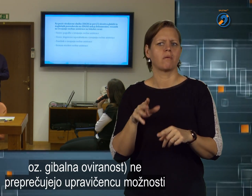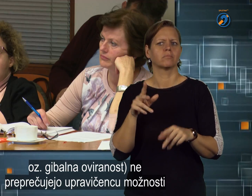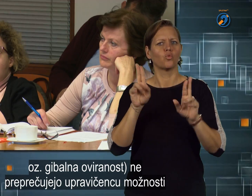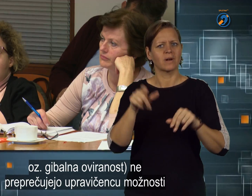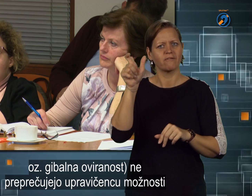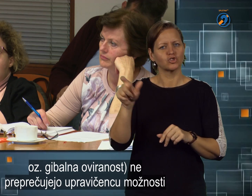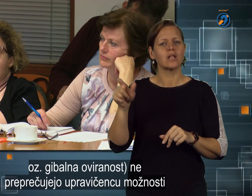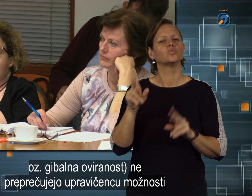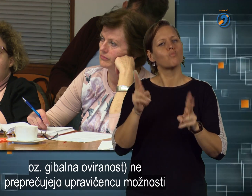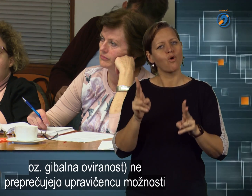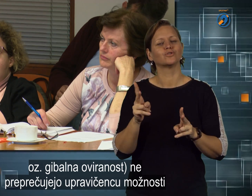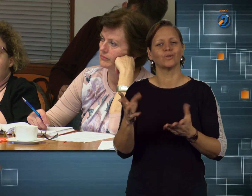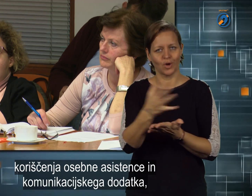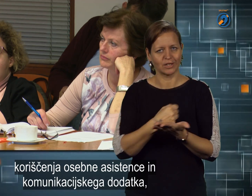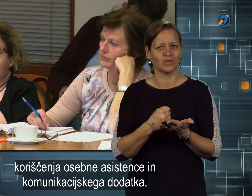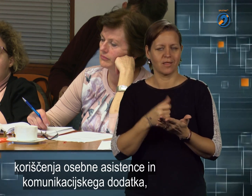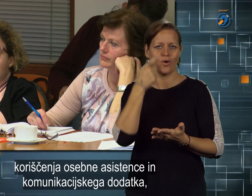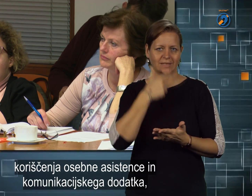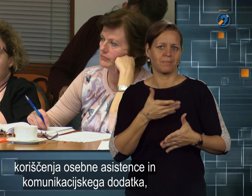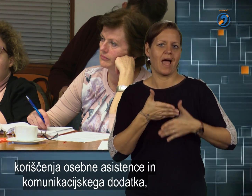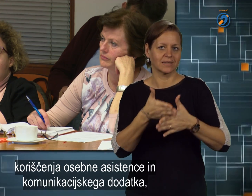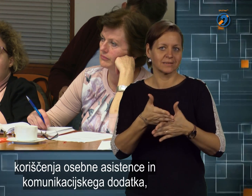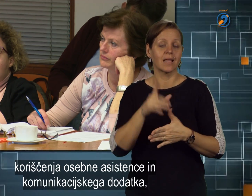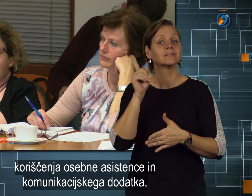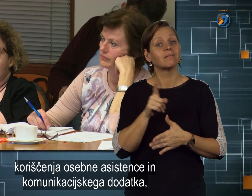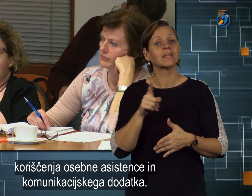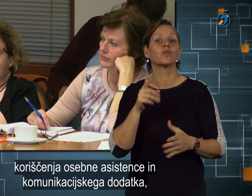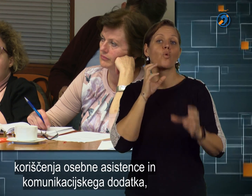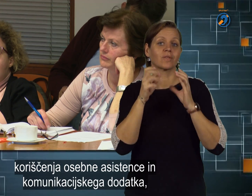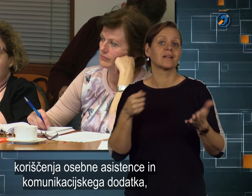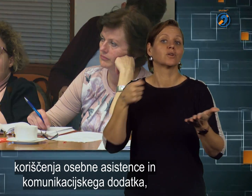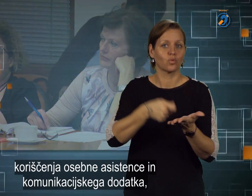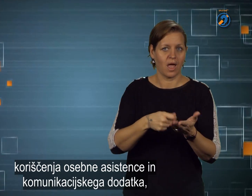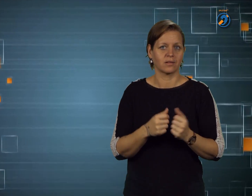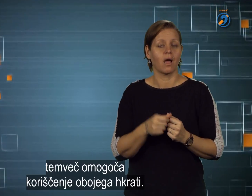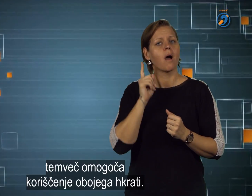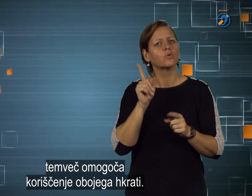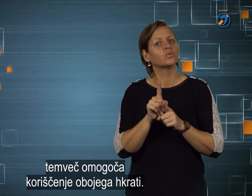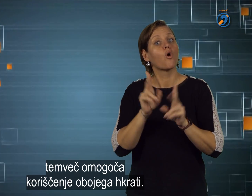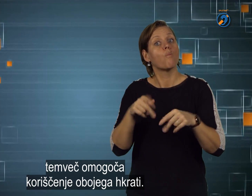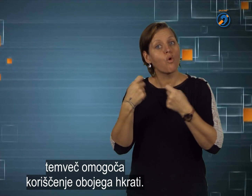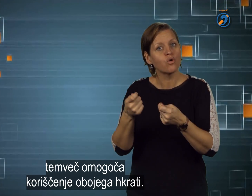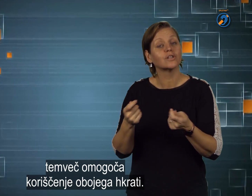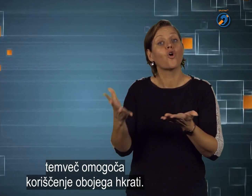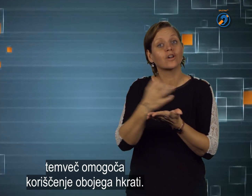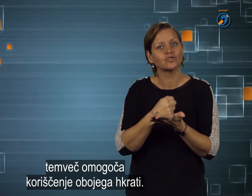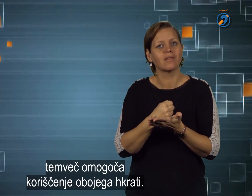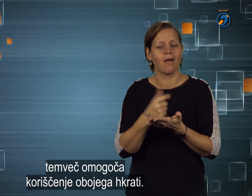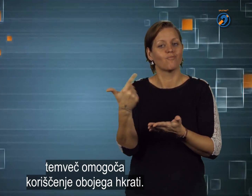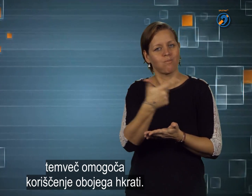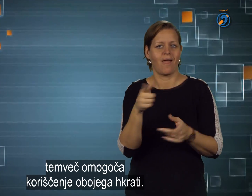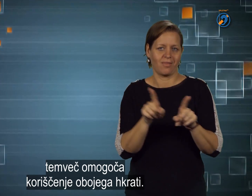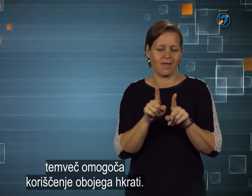preprečujejo upravičencu možnosti koriščenja osebne asistence in komunikacijskega dodatka, temveč omogoča